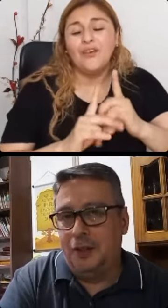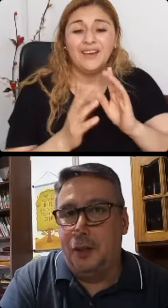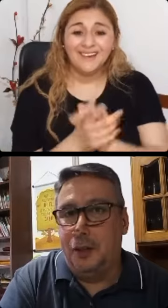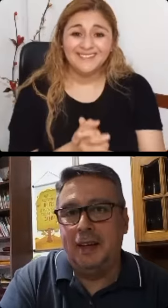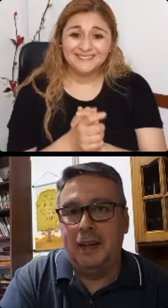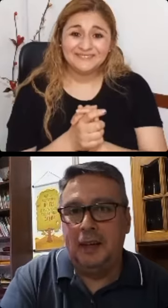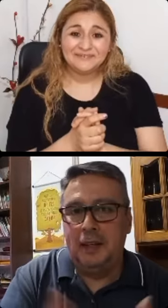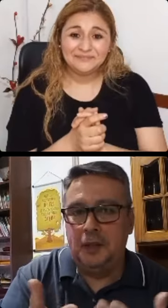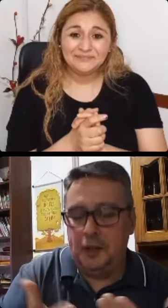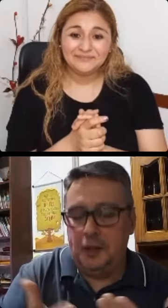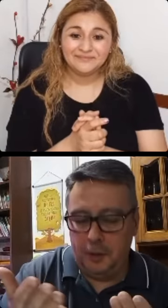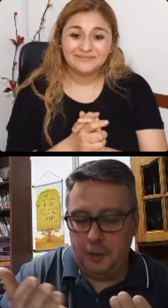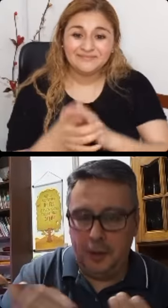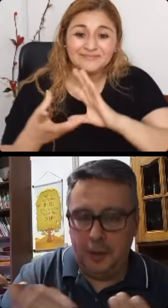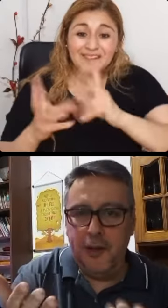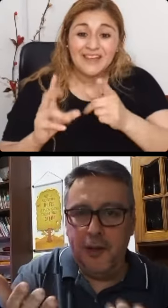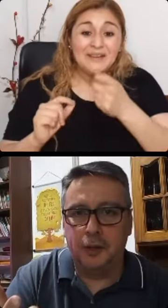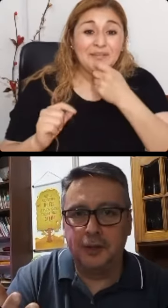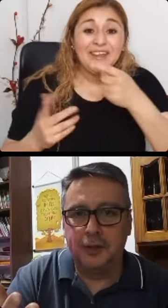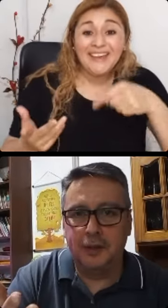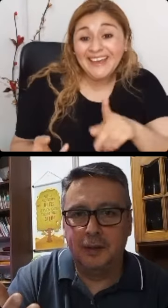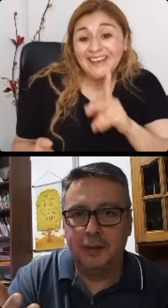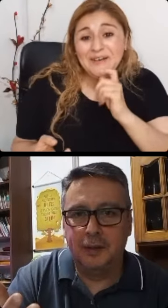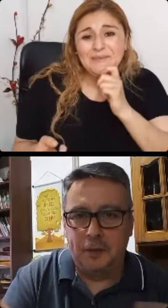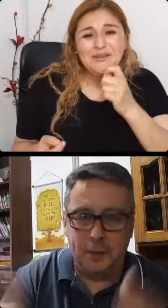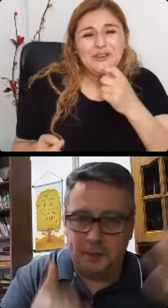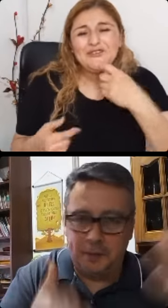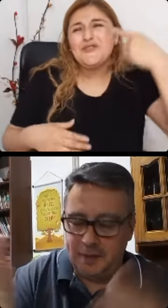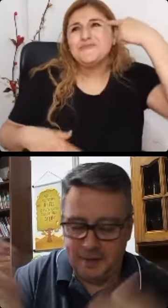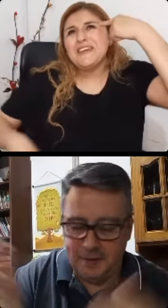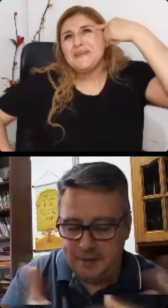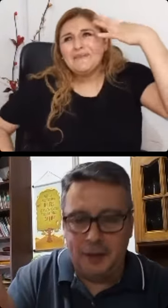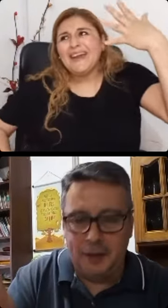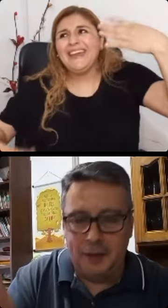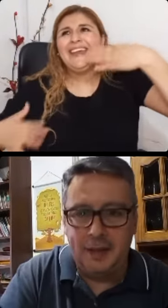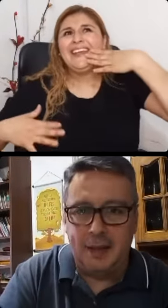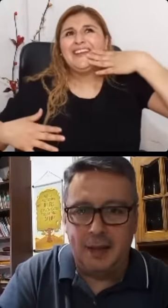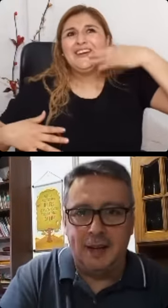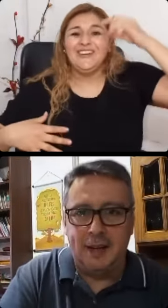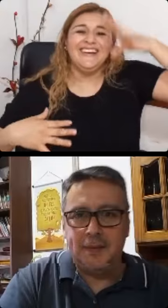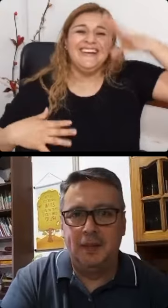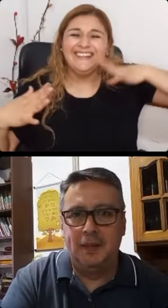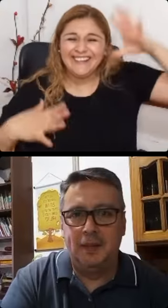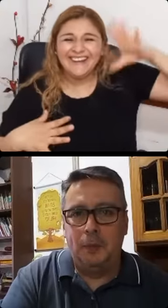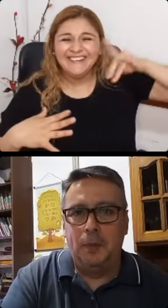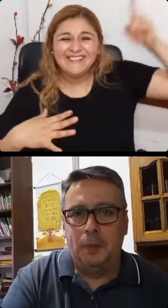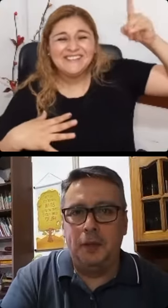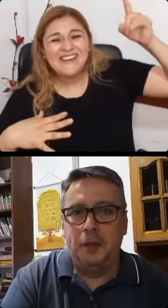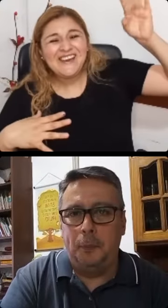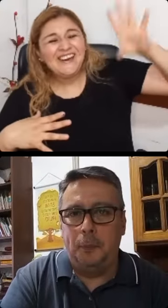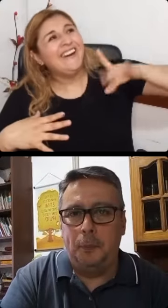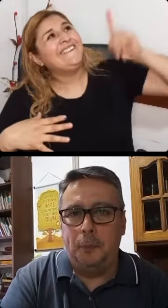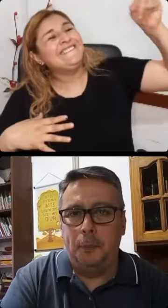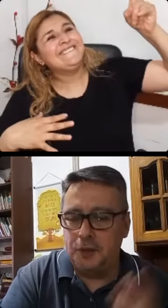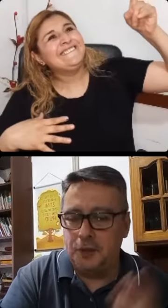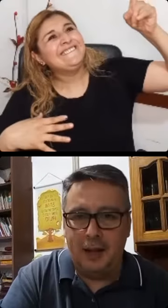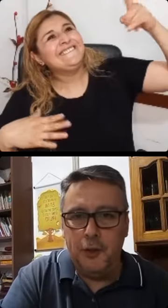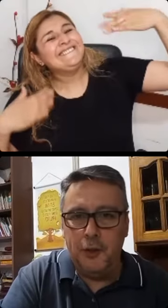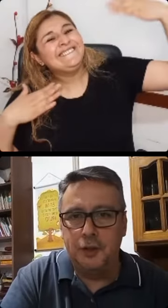o sea que yo veo a Dios como salvando las distancias veo a Dios